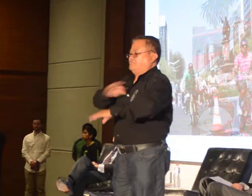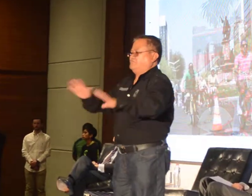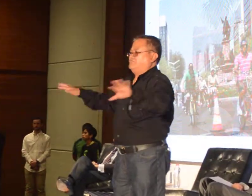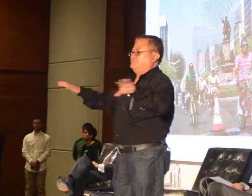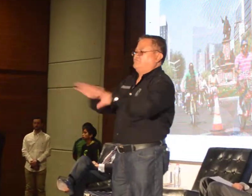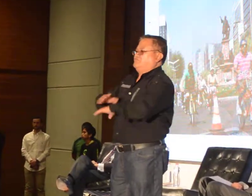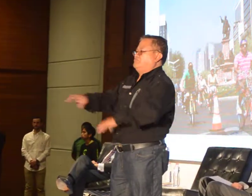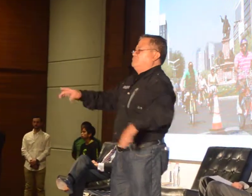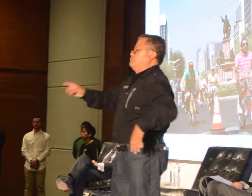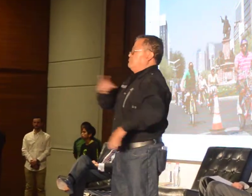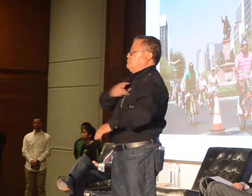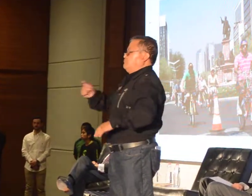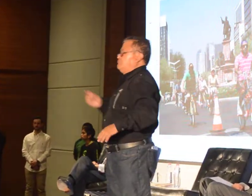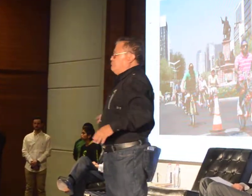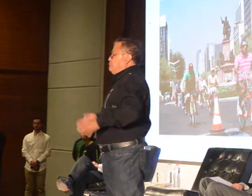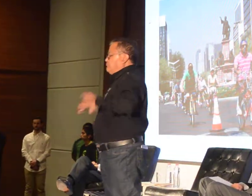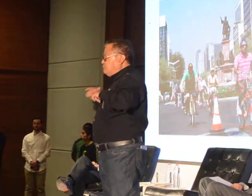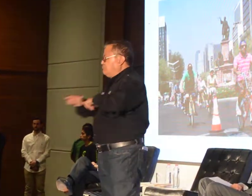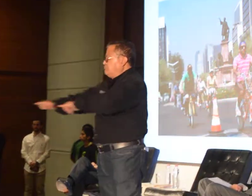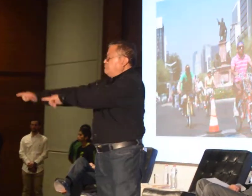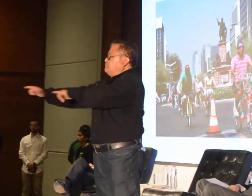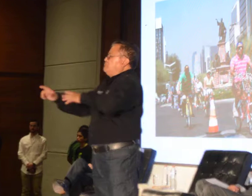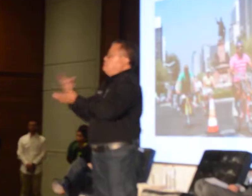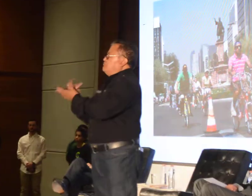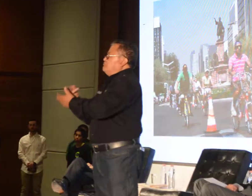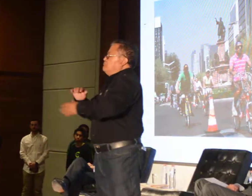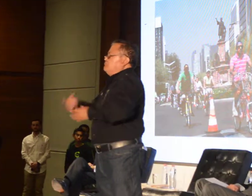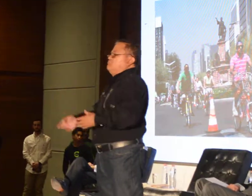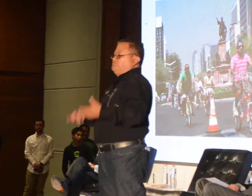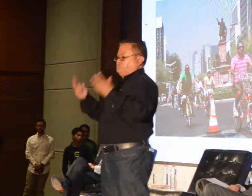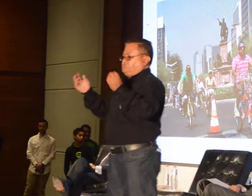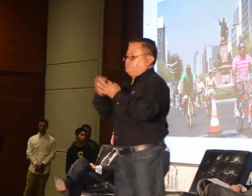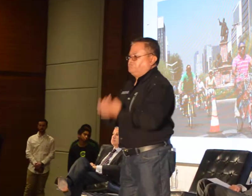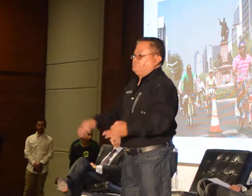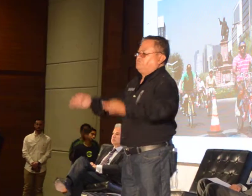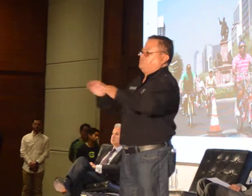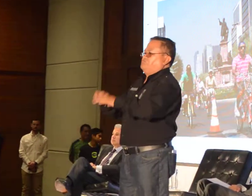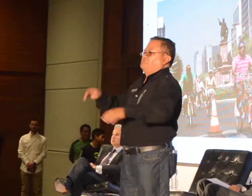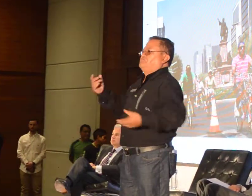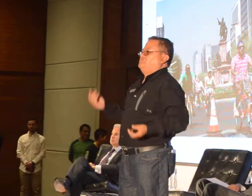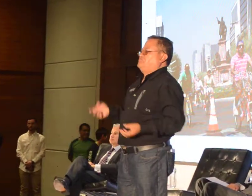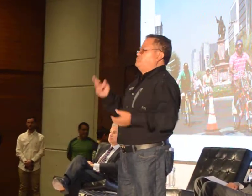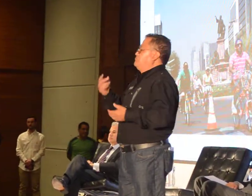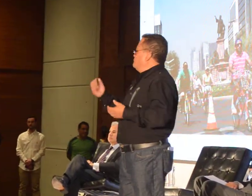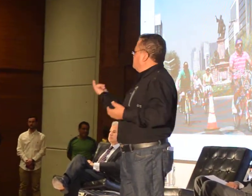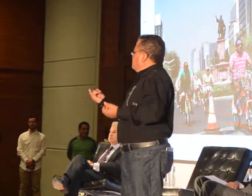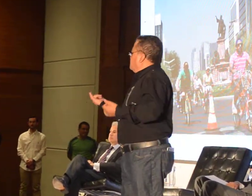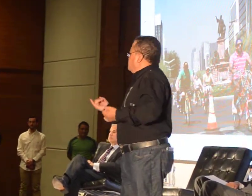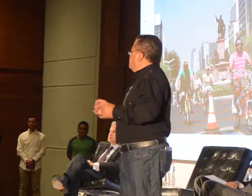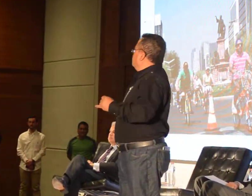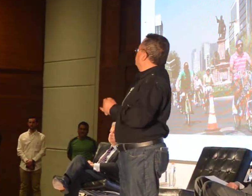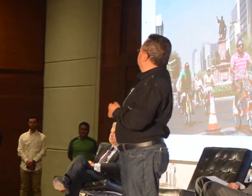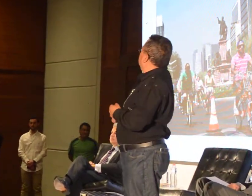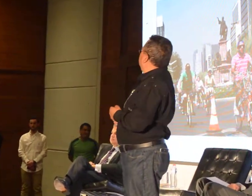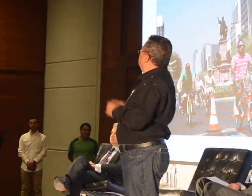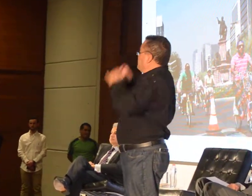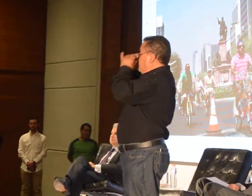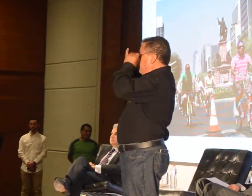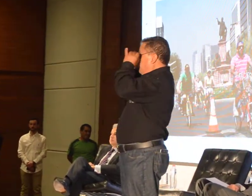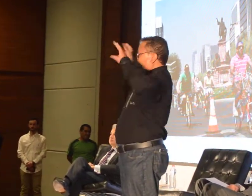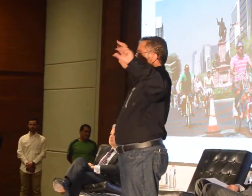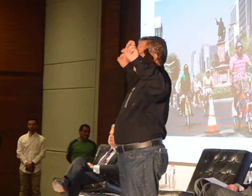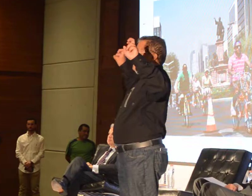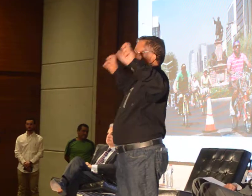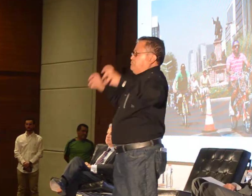tenemos que continuar con los planes y programas que han sido exitosos en este propósito. Pero también el tema que a mí